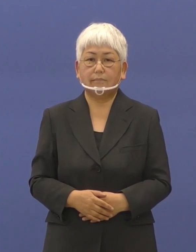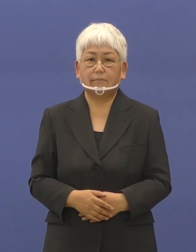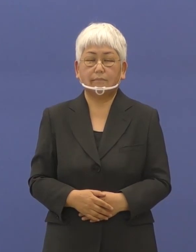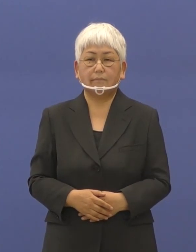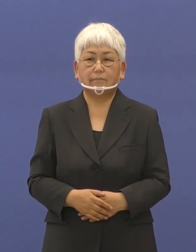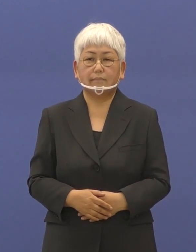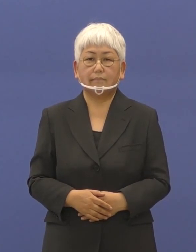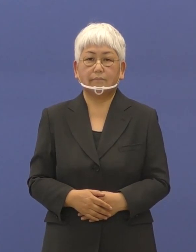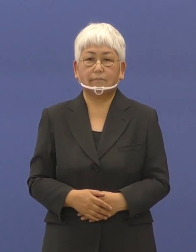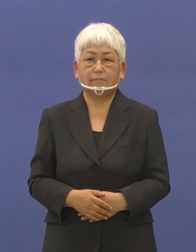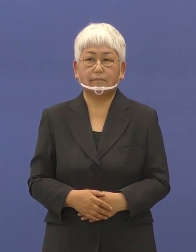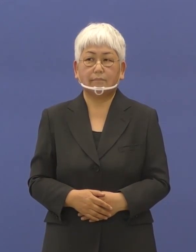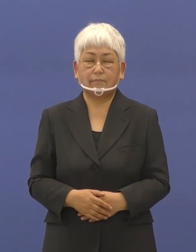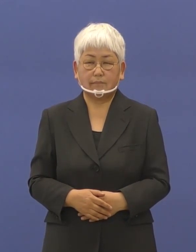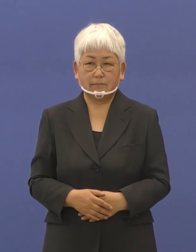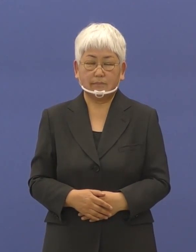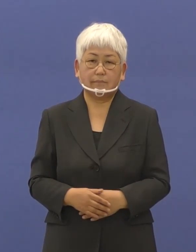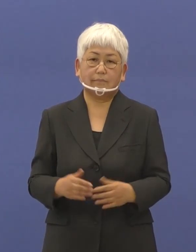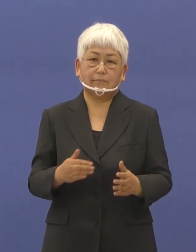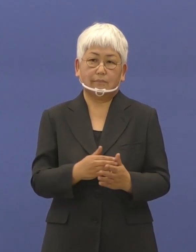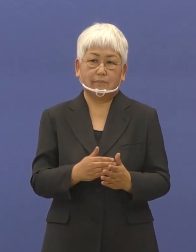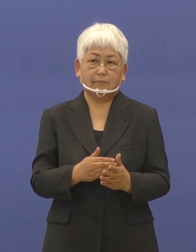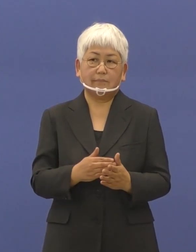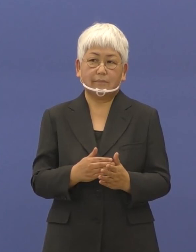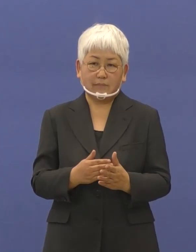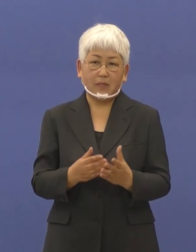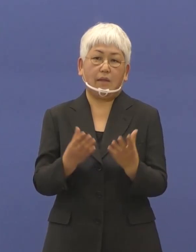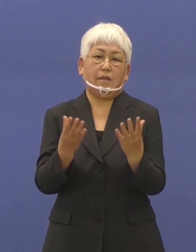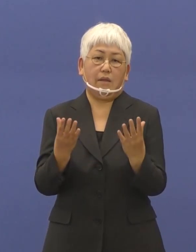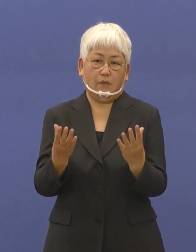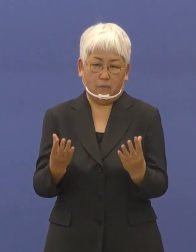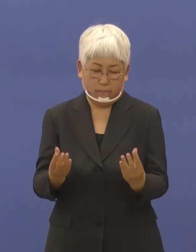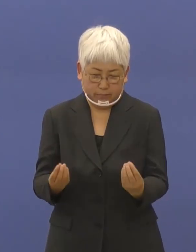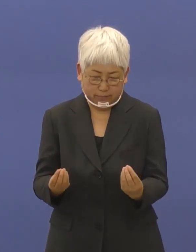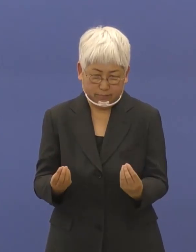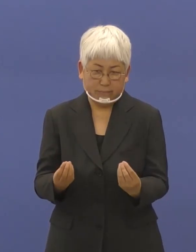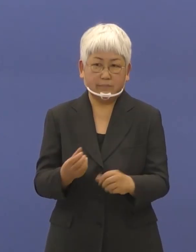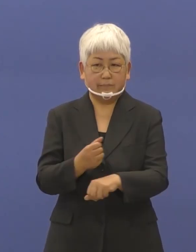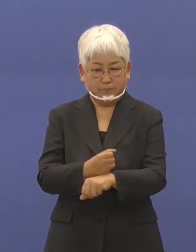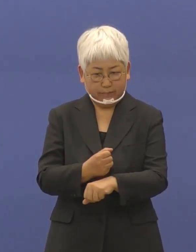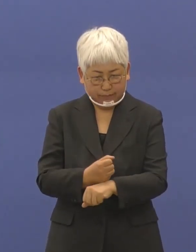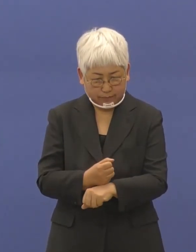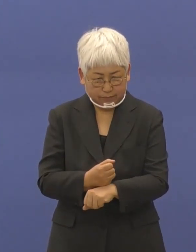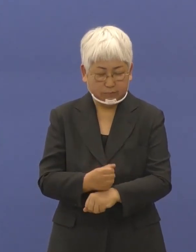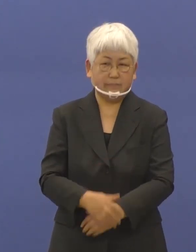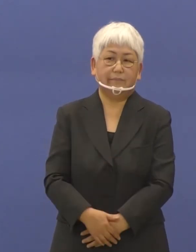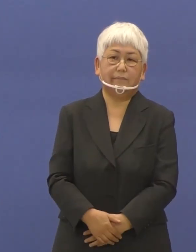以上をもちまして記者会見を終わります。 はい、お疲れ様でした。